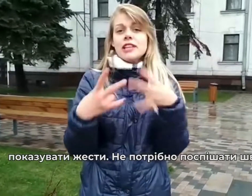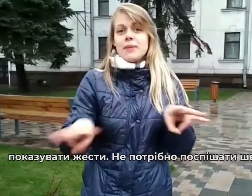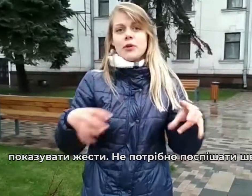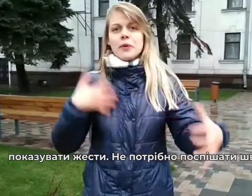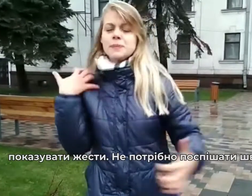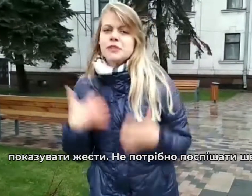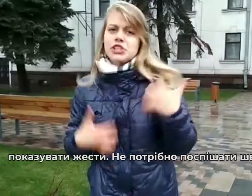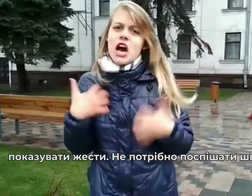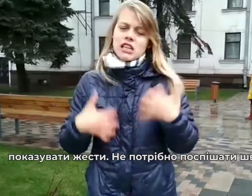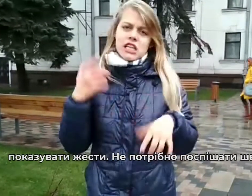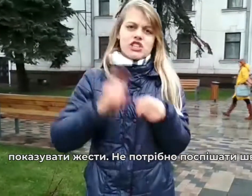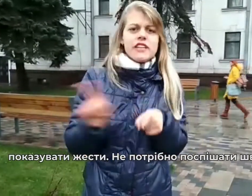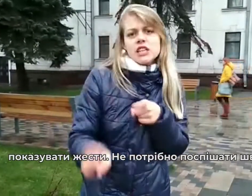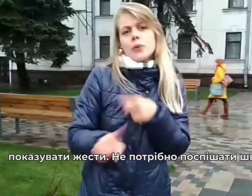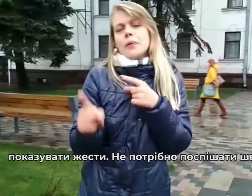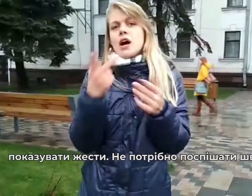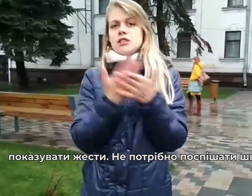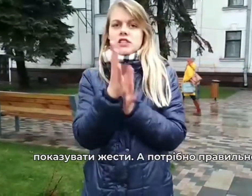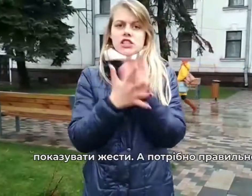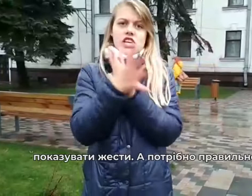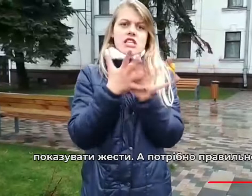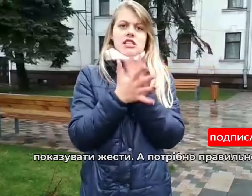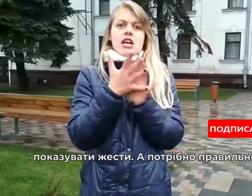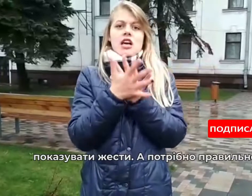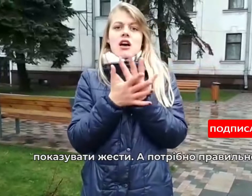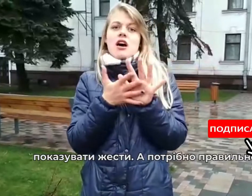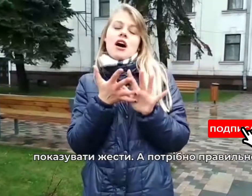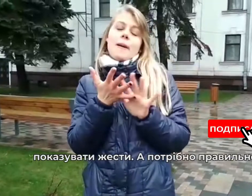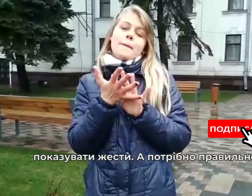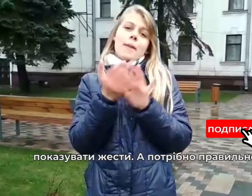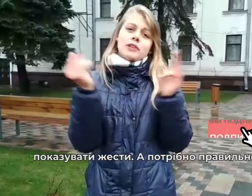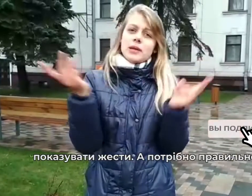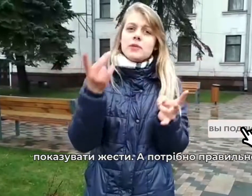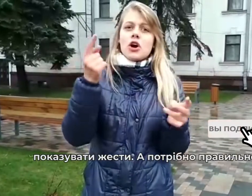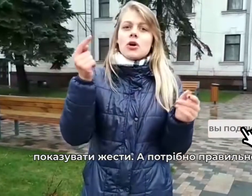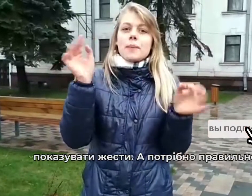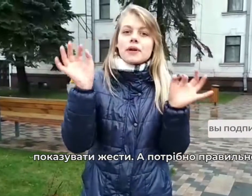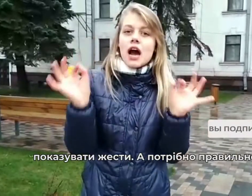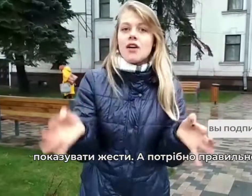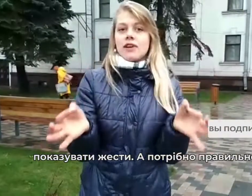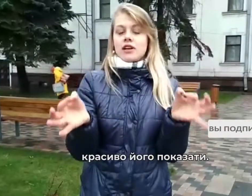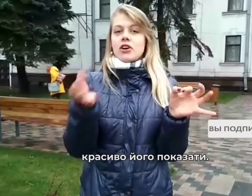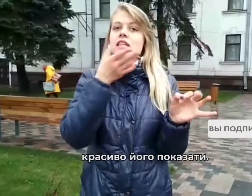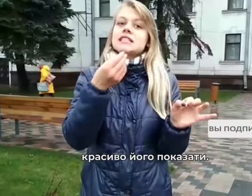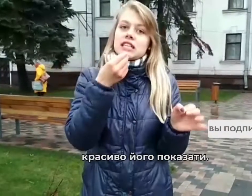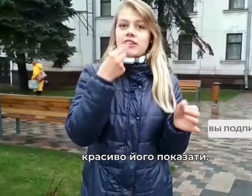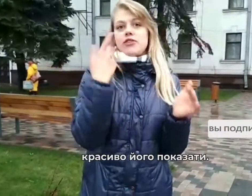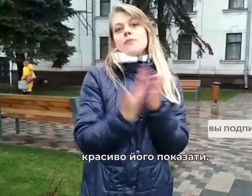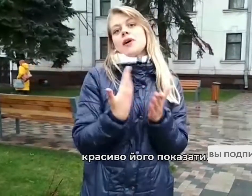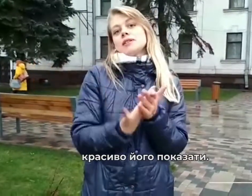потрібно поспішати, швидко показувати жести. А потрібно правильно, красиво його